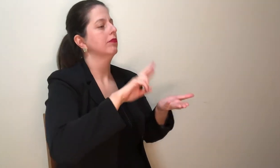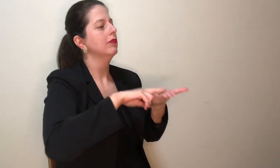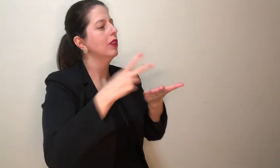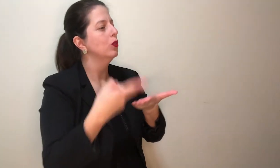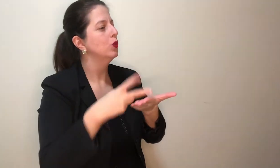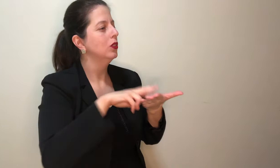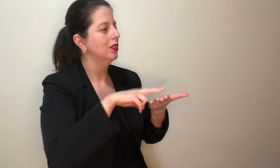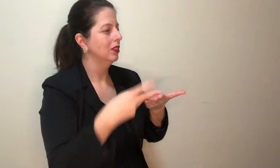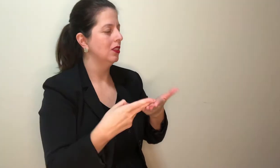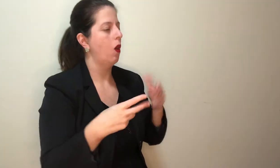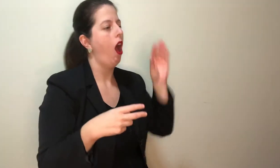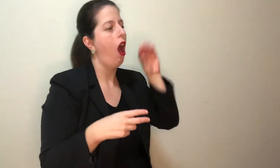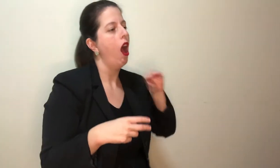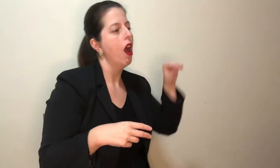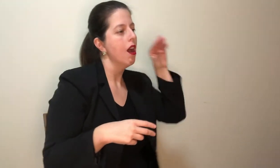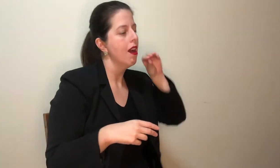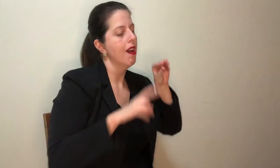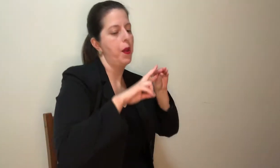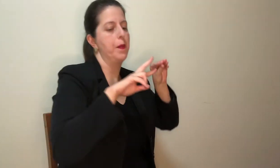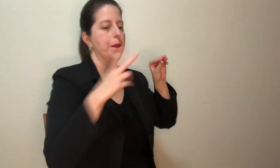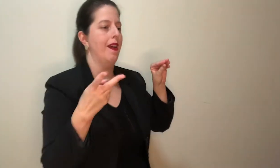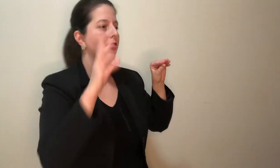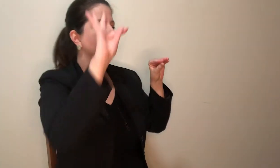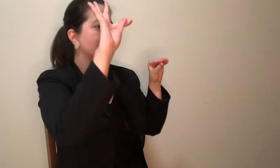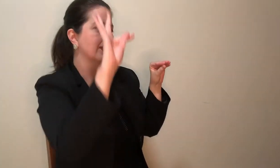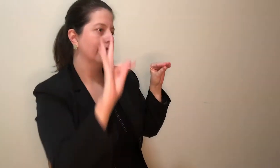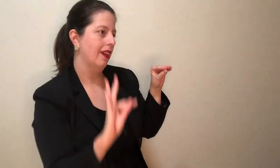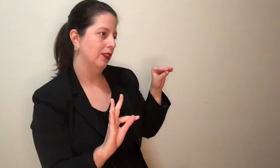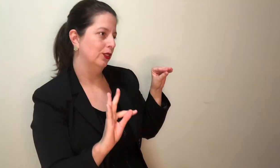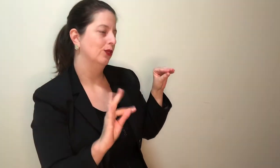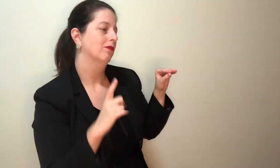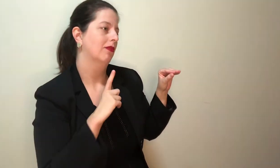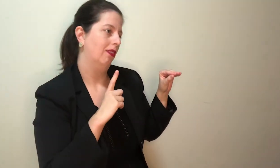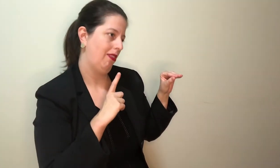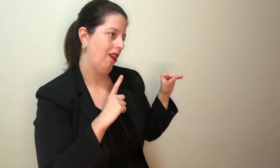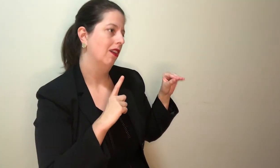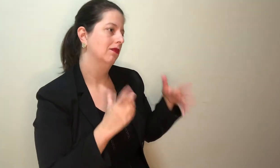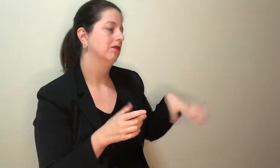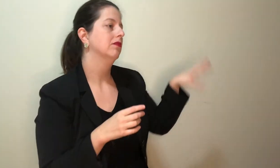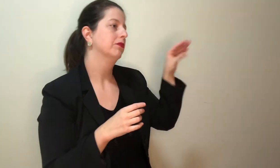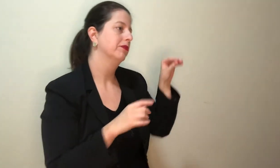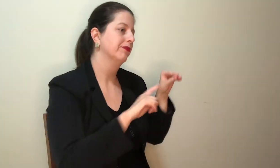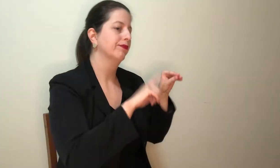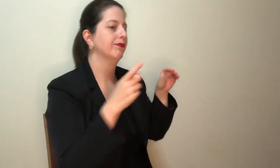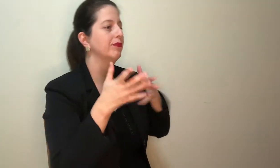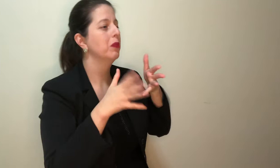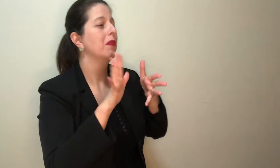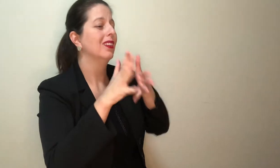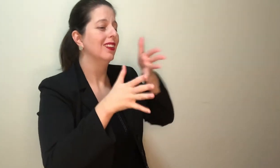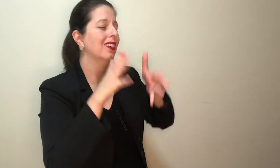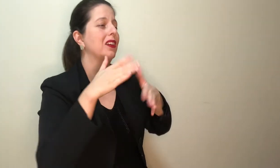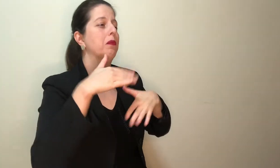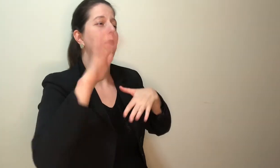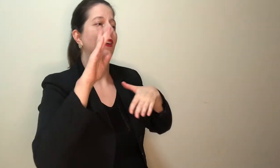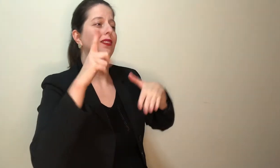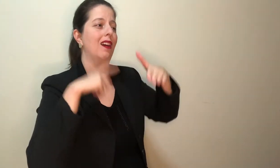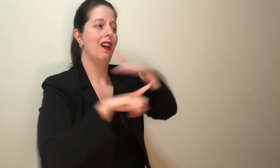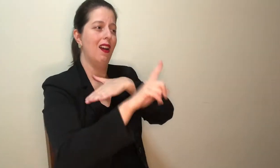do português oral para um texto. Então, a pessoa fala e escreve um texto, só que a gente tem um avatar